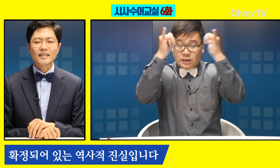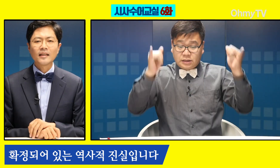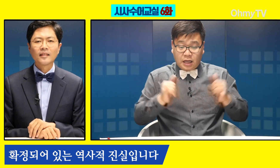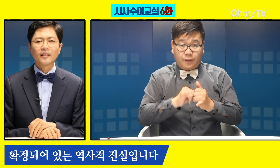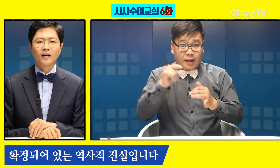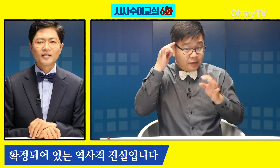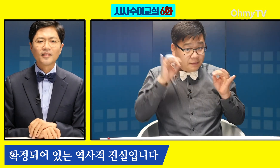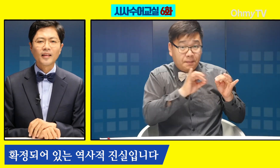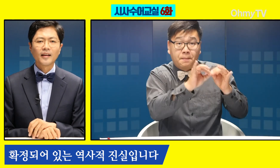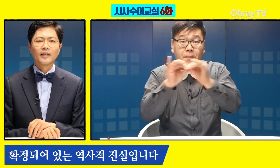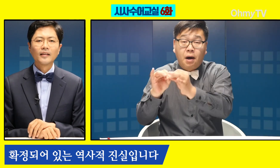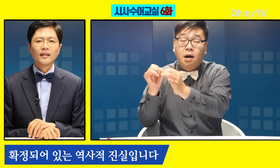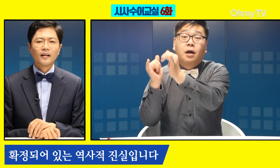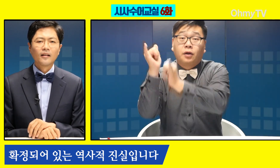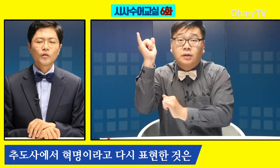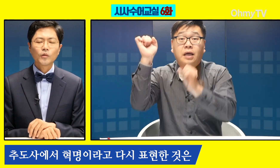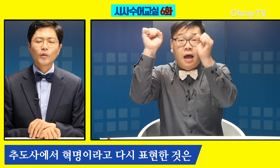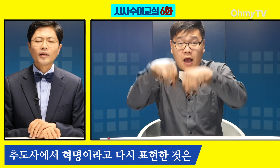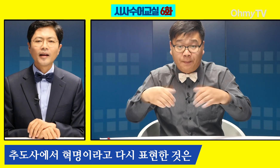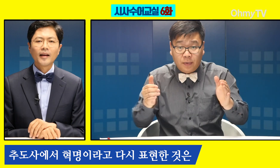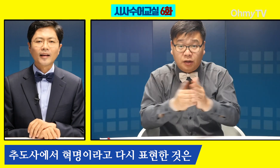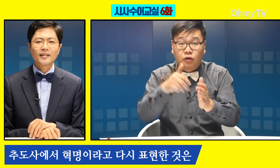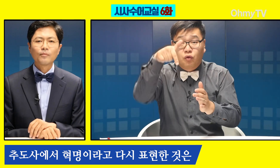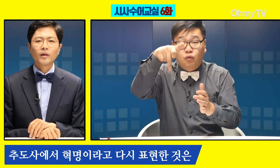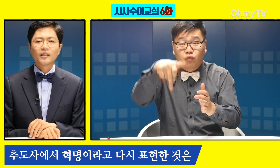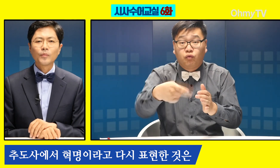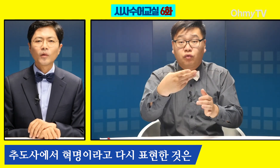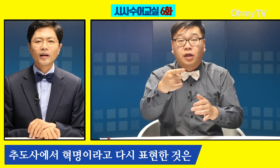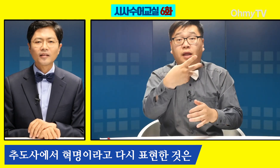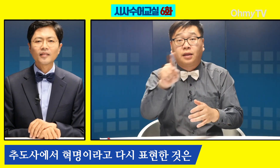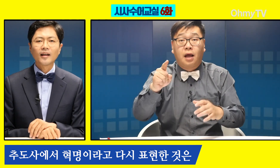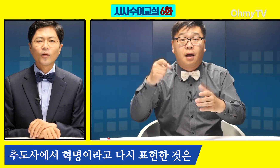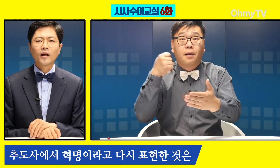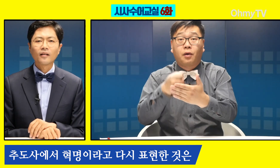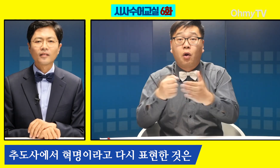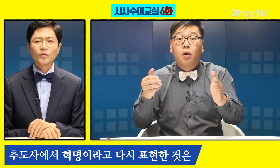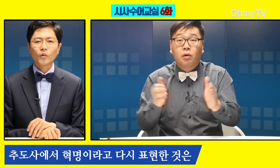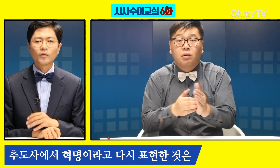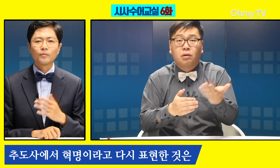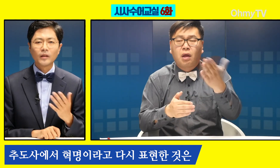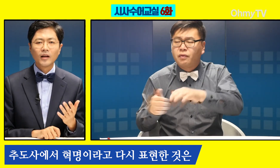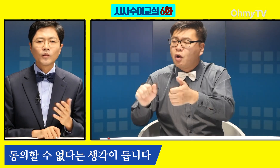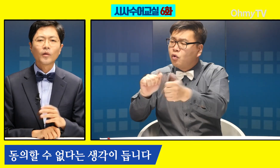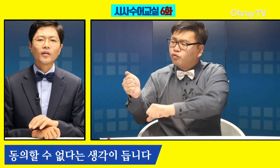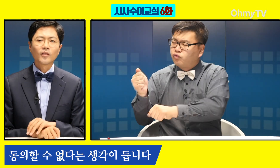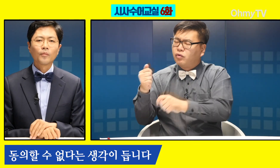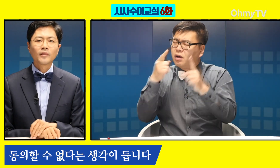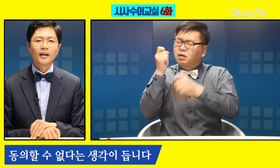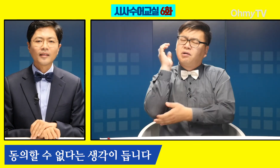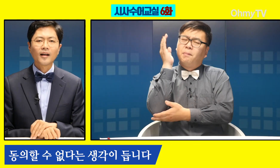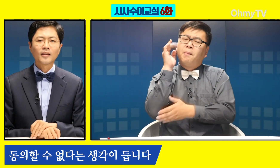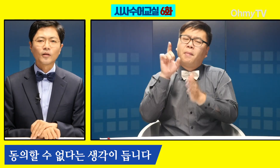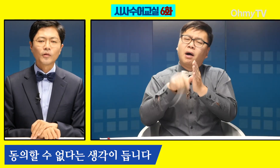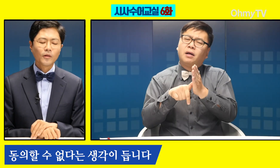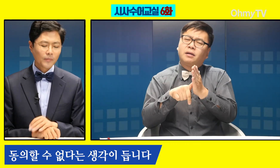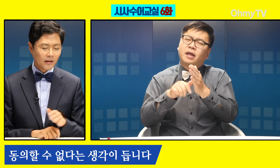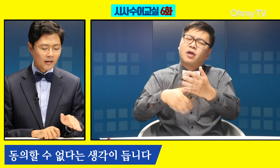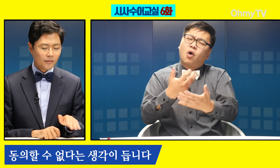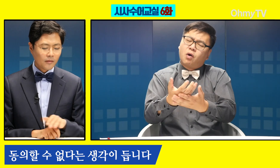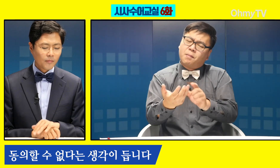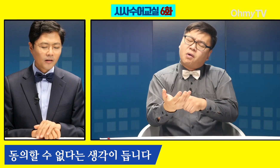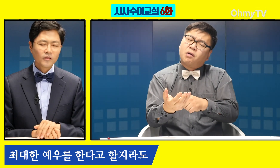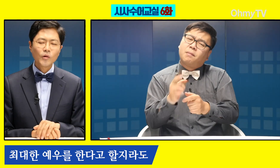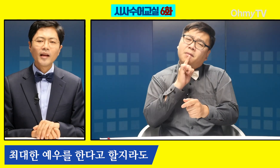역사적 진실인 것인데 추도사에 다시 한번 그 표현을 하셨다라고 하는 것은 조금 동의할 수 없다는 생각이 들고요.